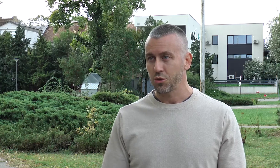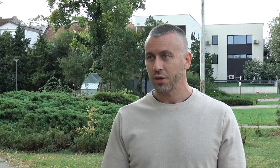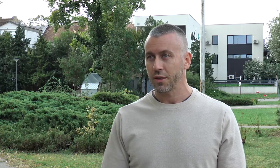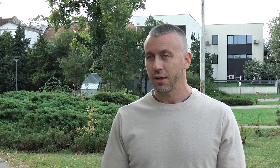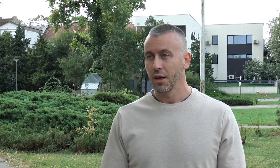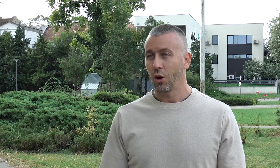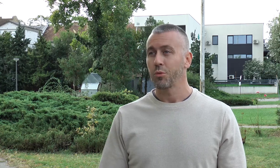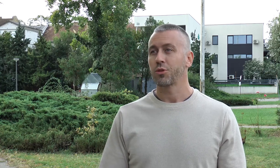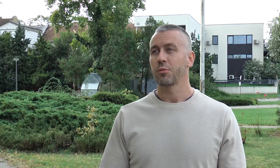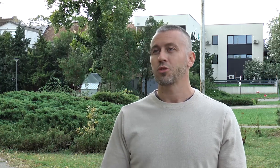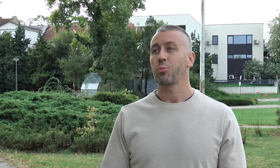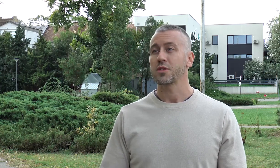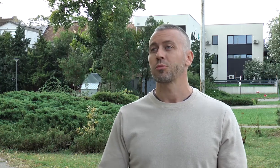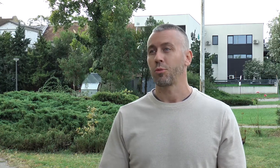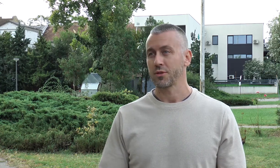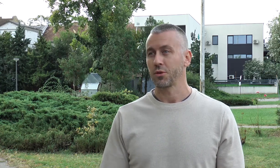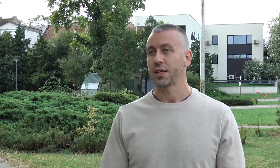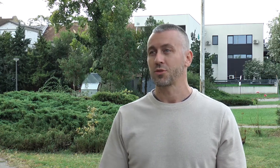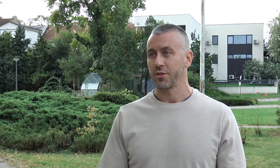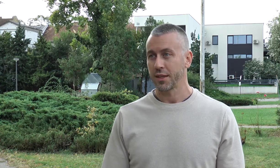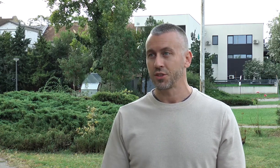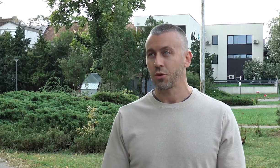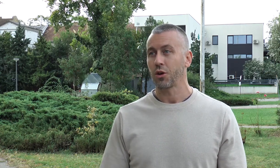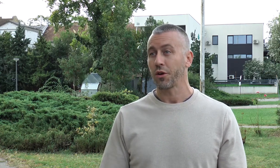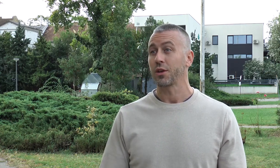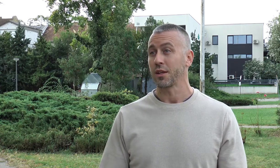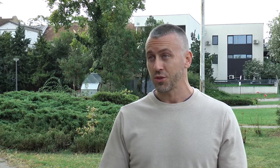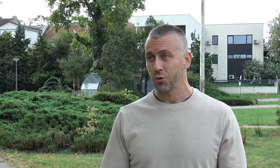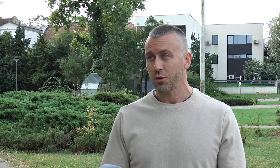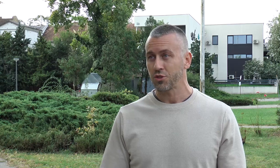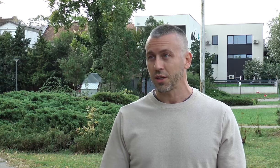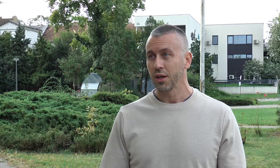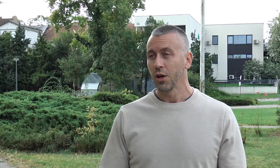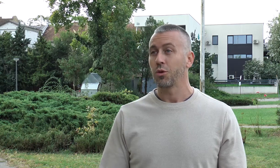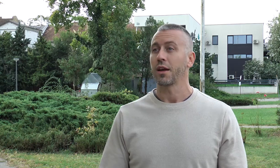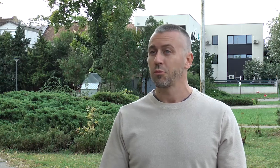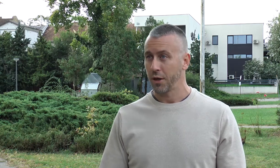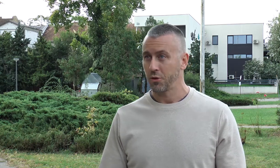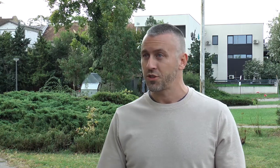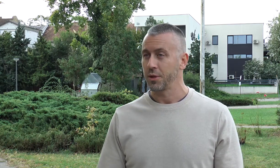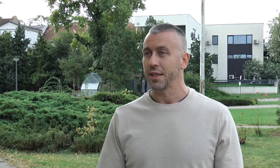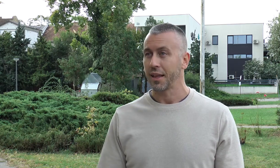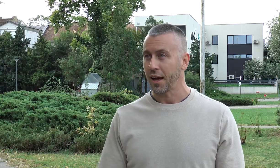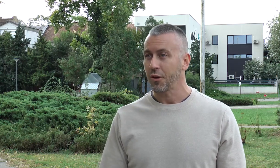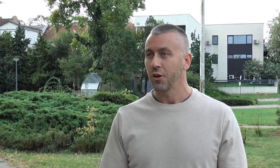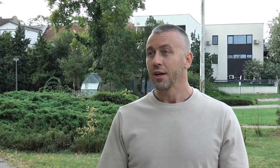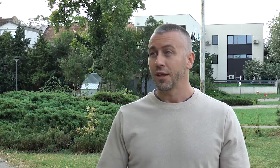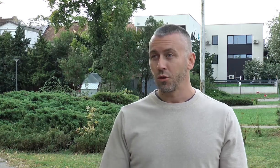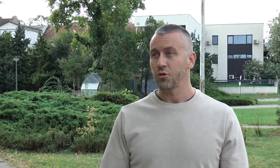de az elkövetkező időszakban nagyon is be lesznek kapcsolva, hogy jöjjenek el a nagyszülőkkel vagy a szülőkkel, hogy nézzék